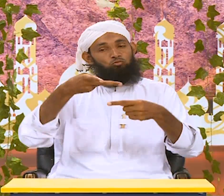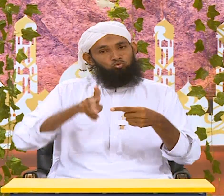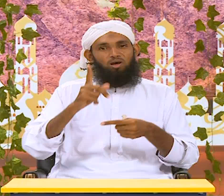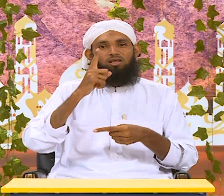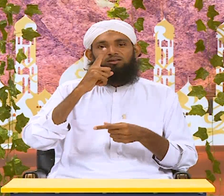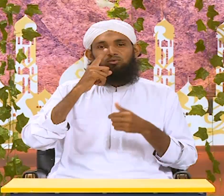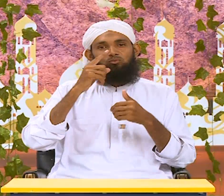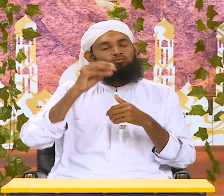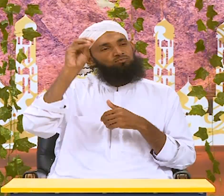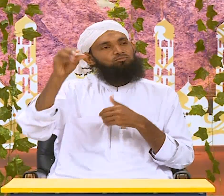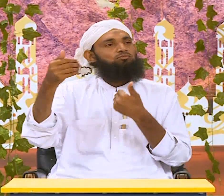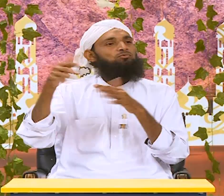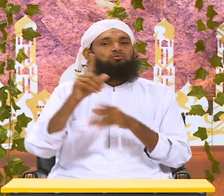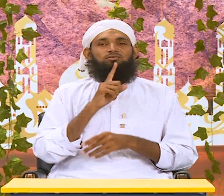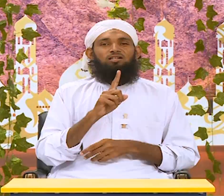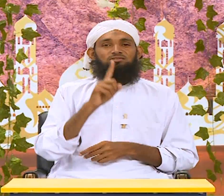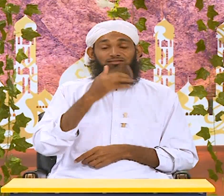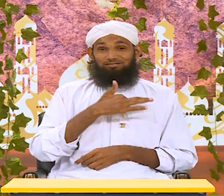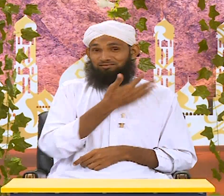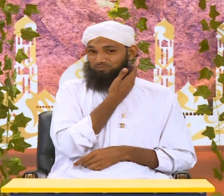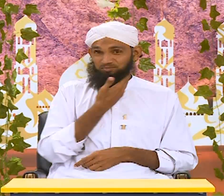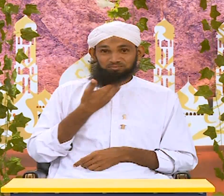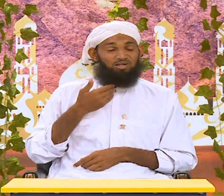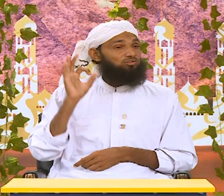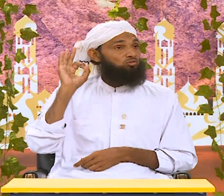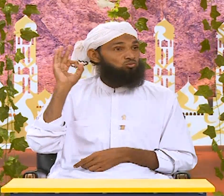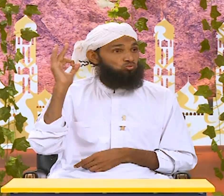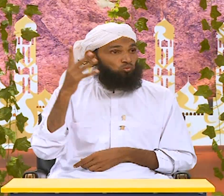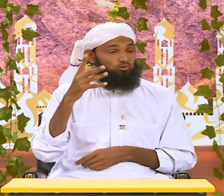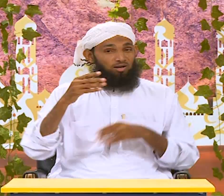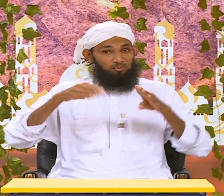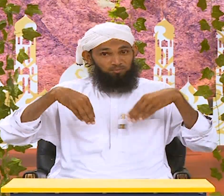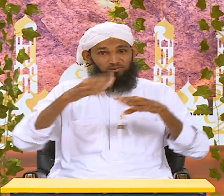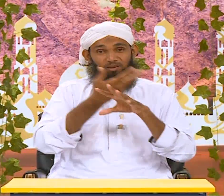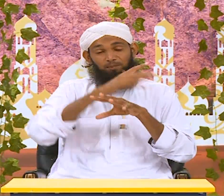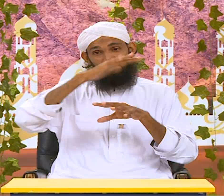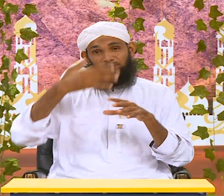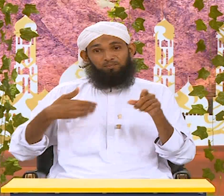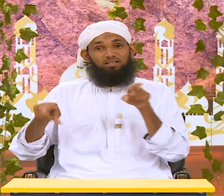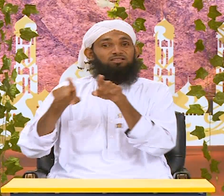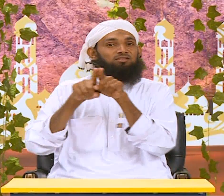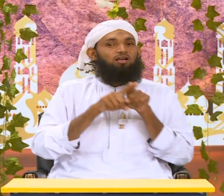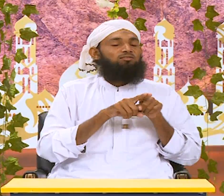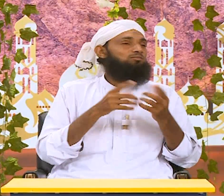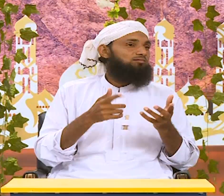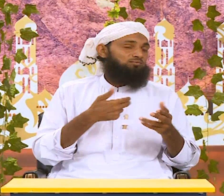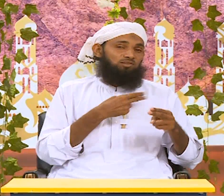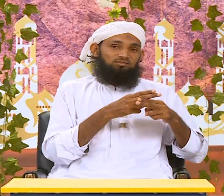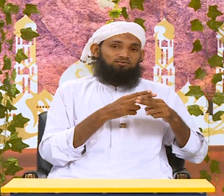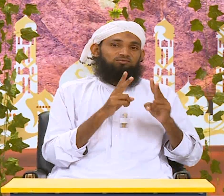قسم اگر میں چاہتا تو سونے چاندی کے پہاڑ میرے ساتھ چلا کرتے۔ زہد مزاج مصطفیٰ صلی اللہ علیہ وآلہ وصحبہ وسلم ہے۔